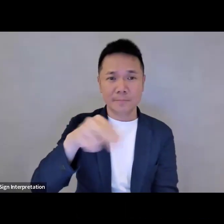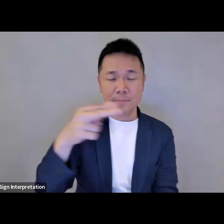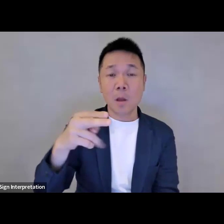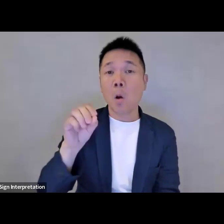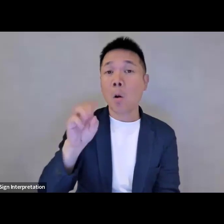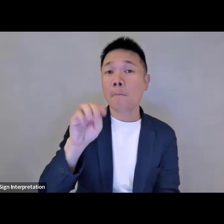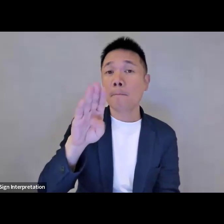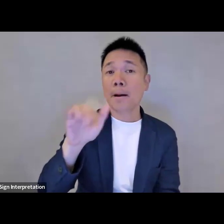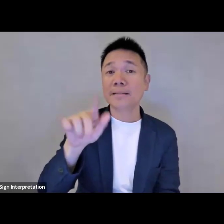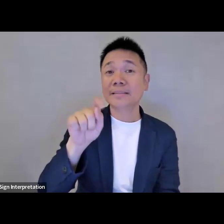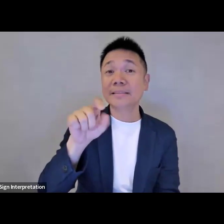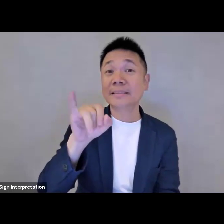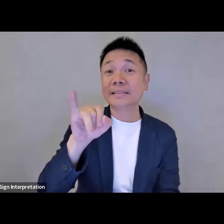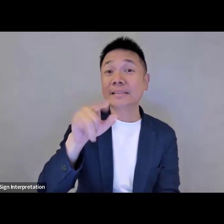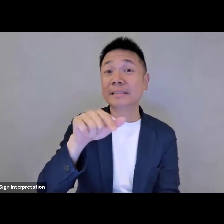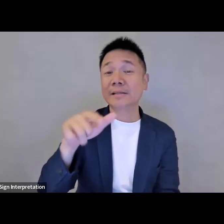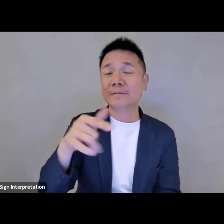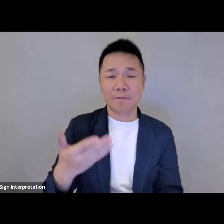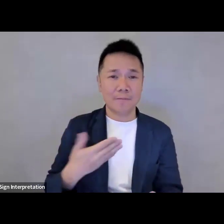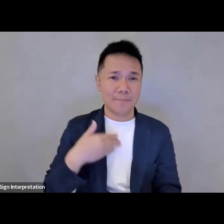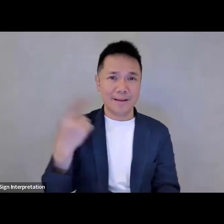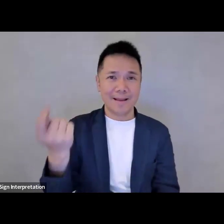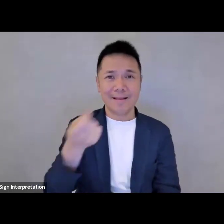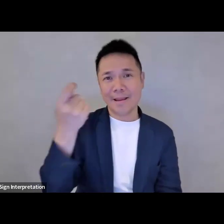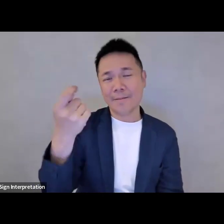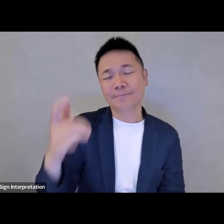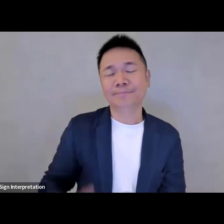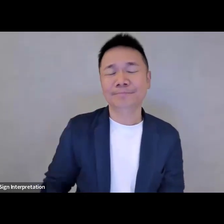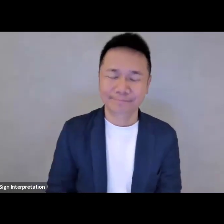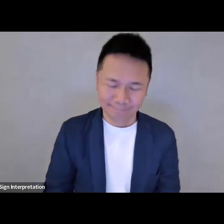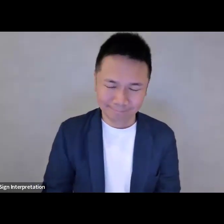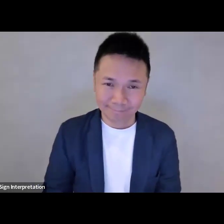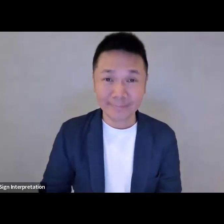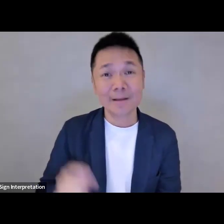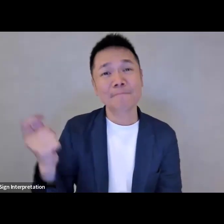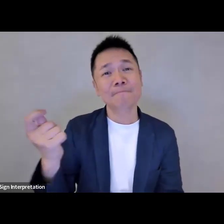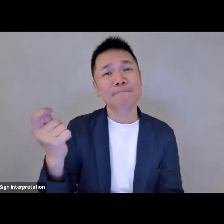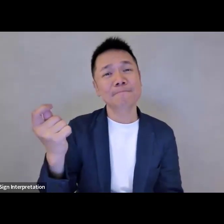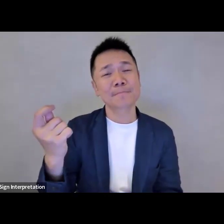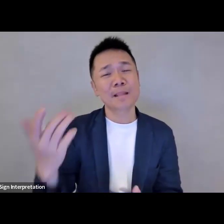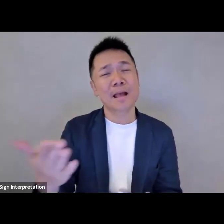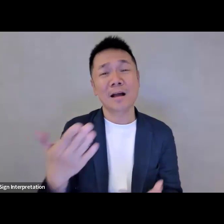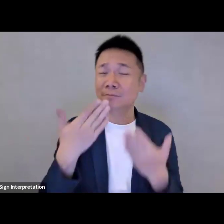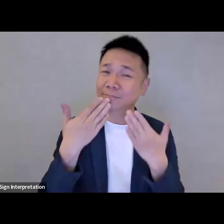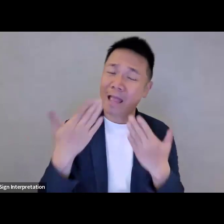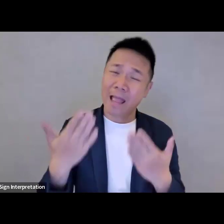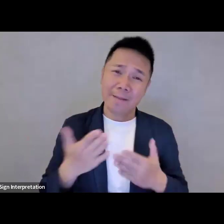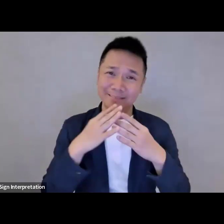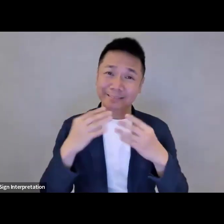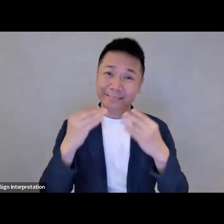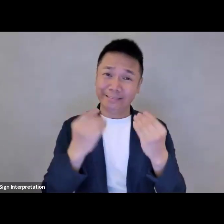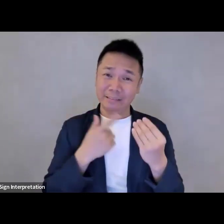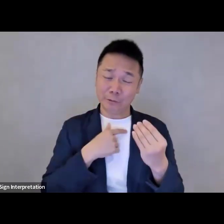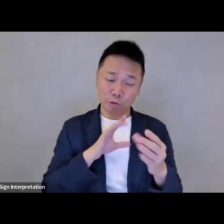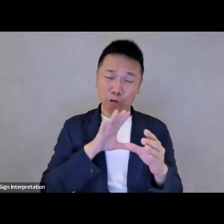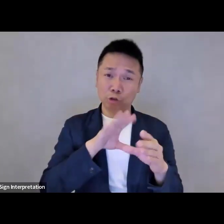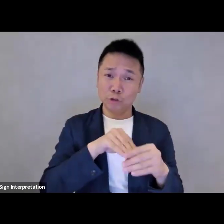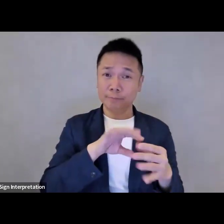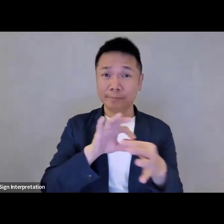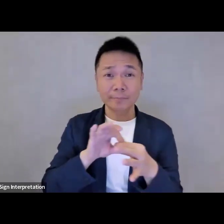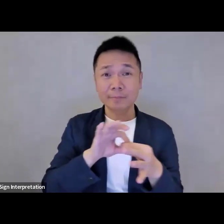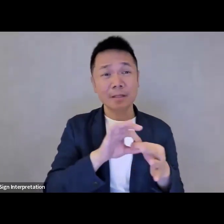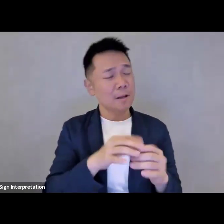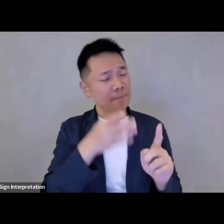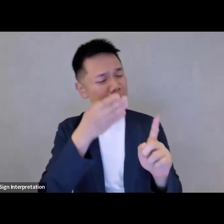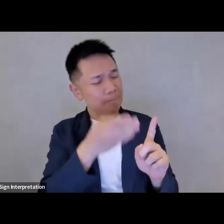谢谢 Walker， 我的名字是 Elizabeth， 我是肯亚来的，我非常高兴